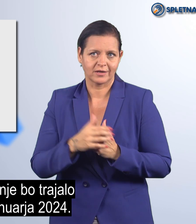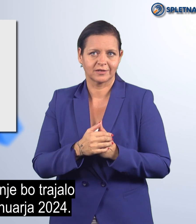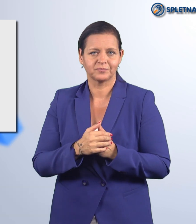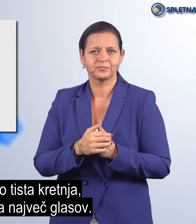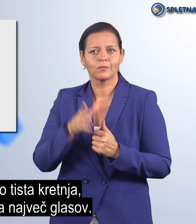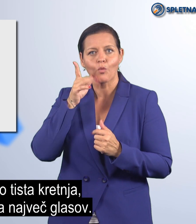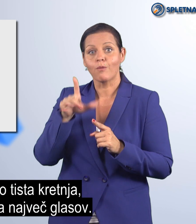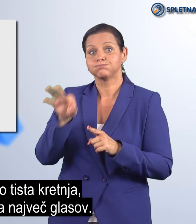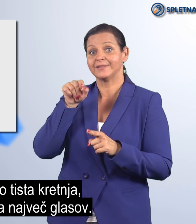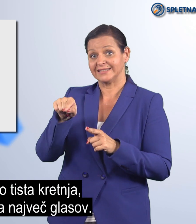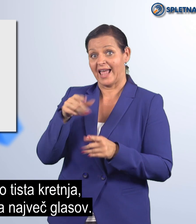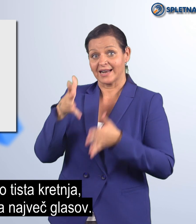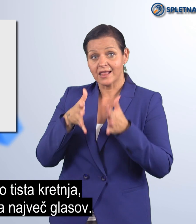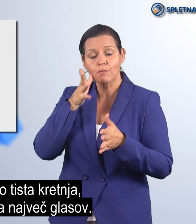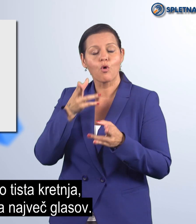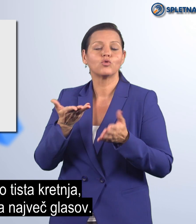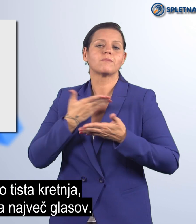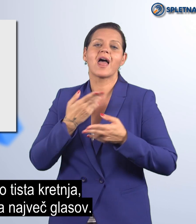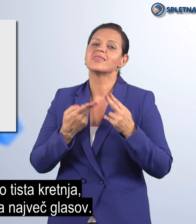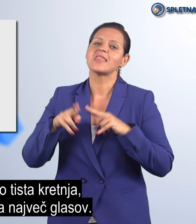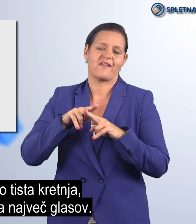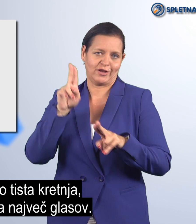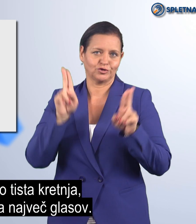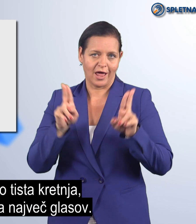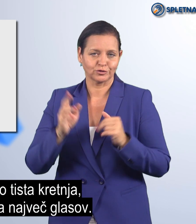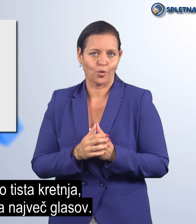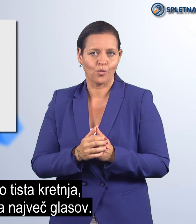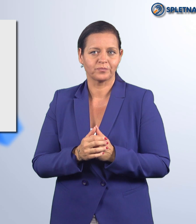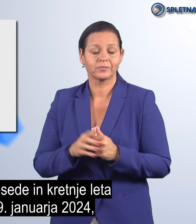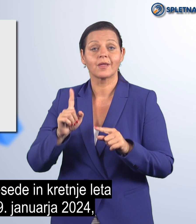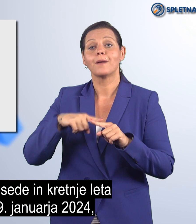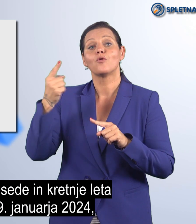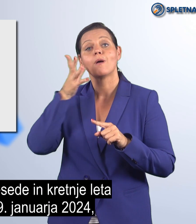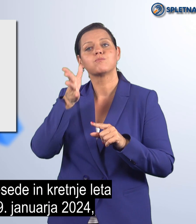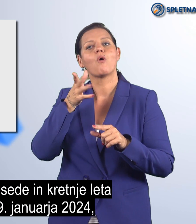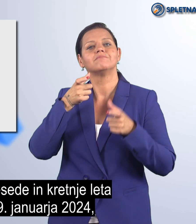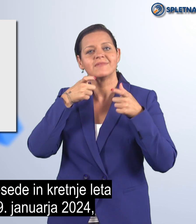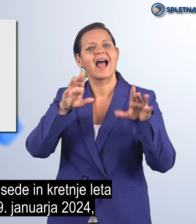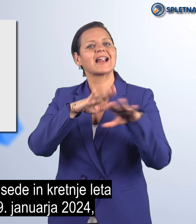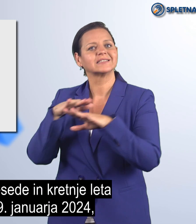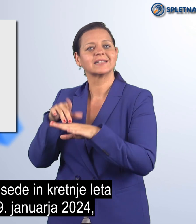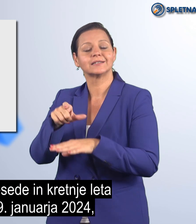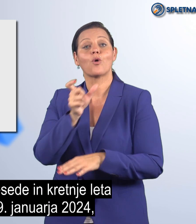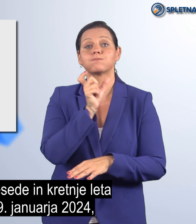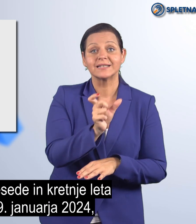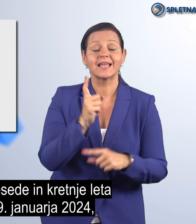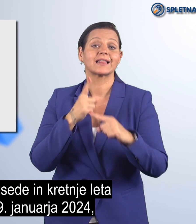2024. Izbrana bo tista kretnja, ki bo prejela največ glasov. Razglasitev besede in kretnje leta bo v